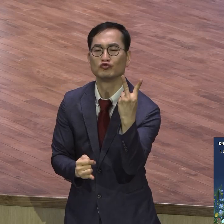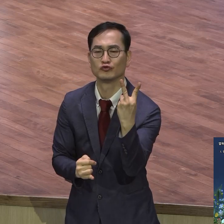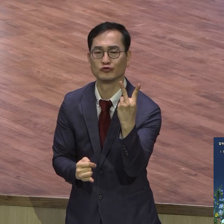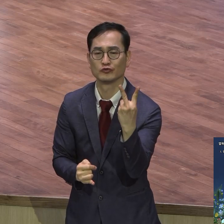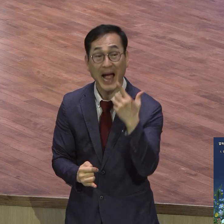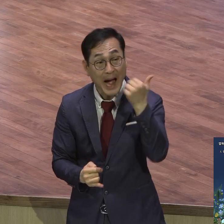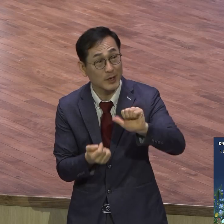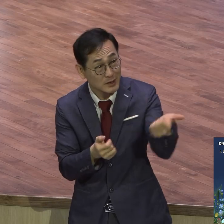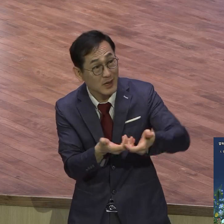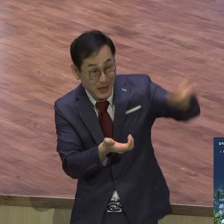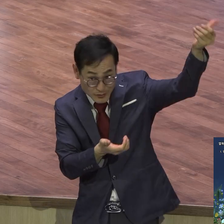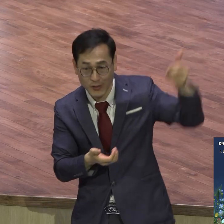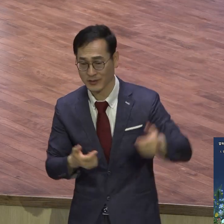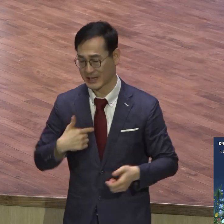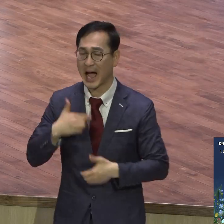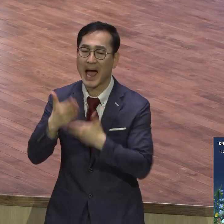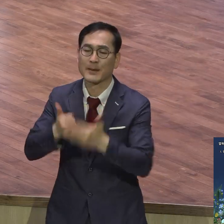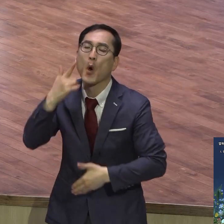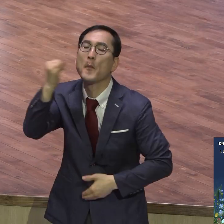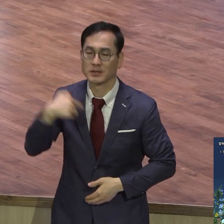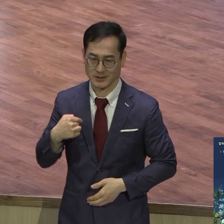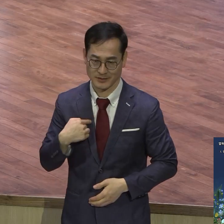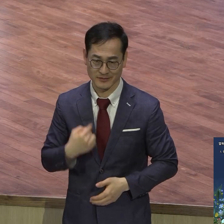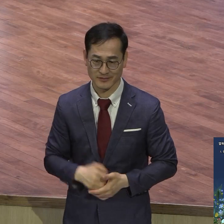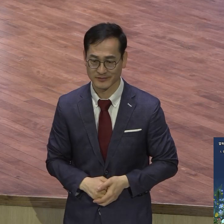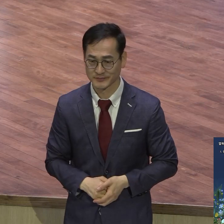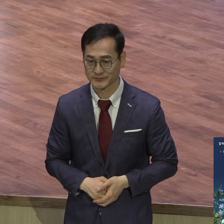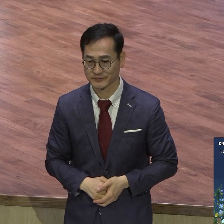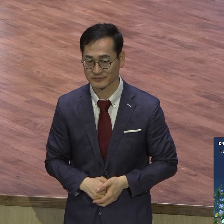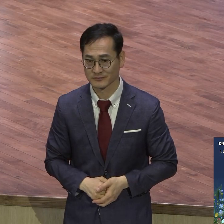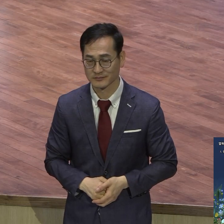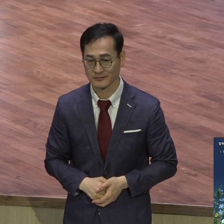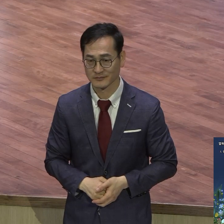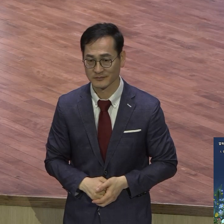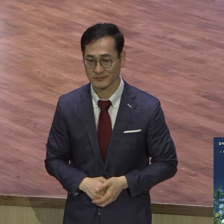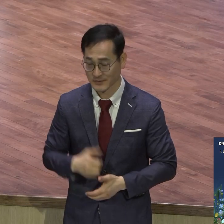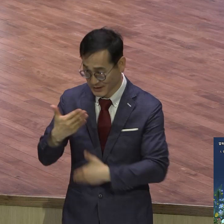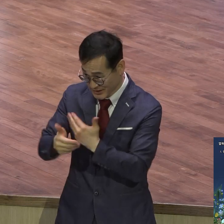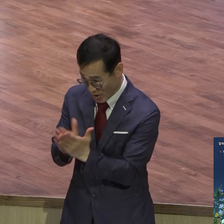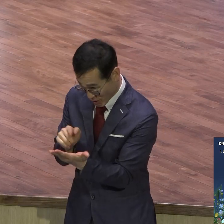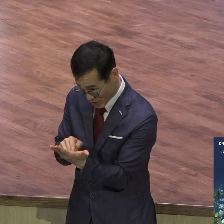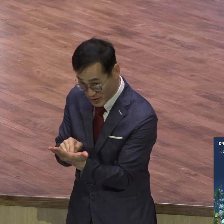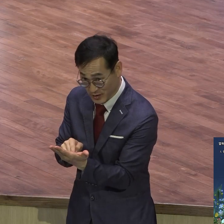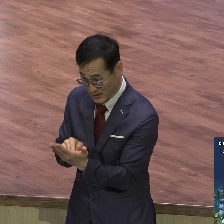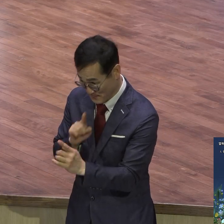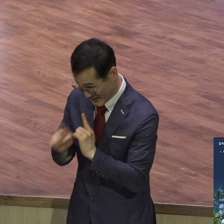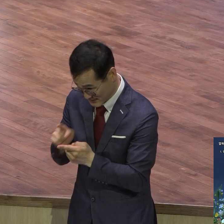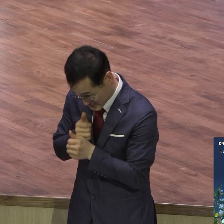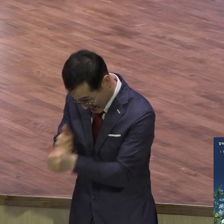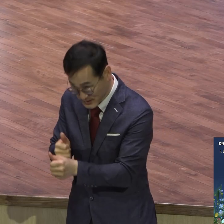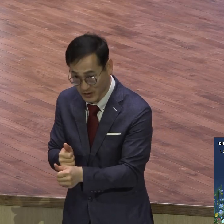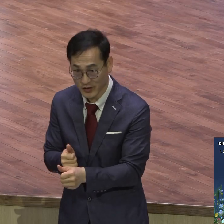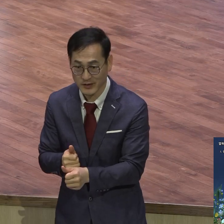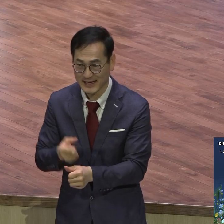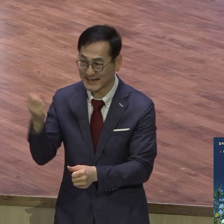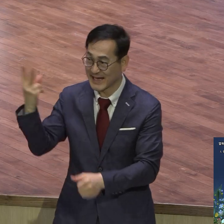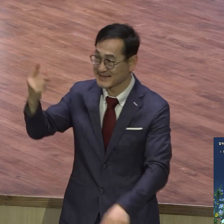이들은 하나님의 교회가 성경의 이 예언을 따라서 재림 그리스도